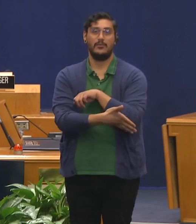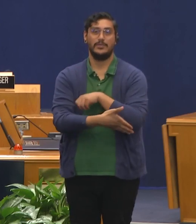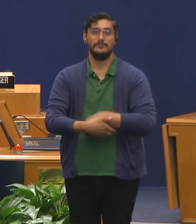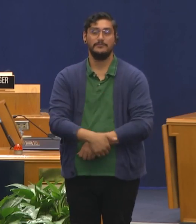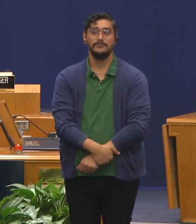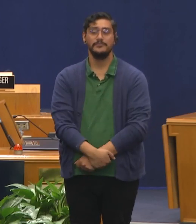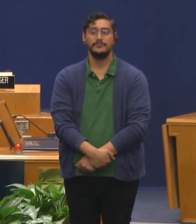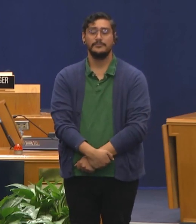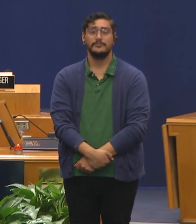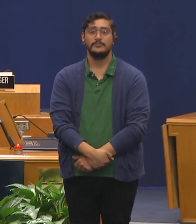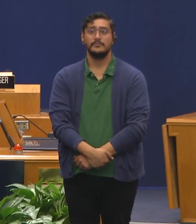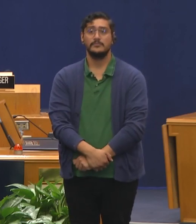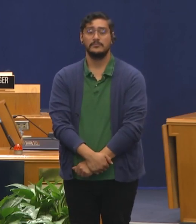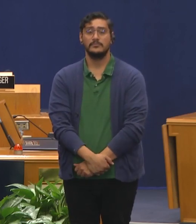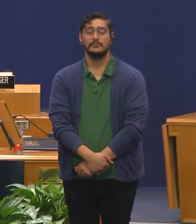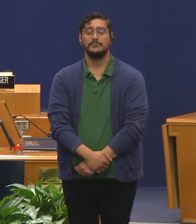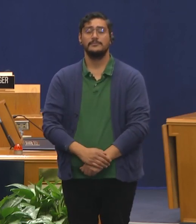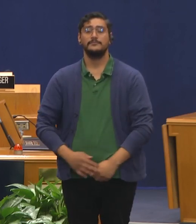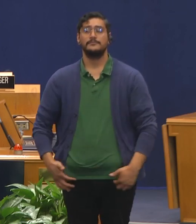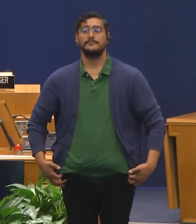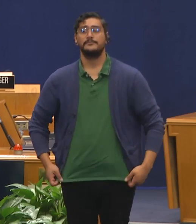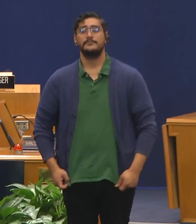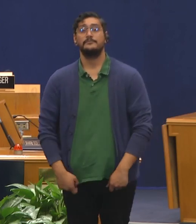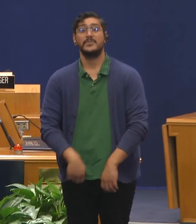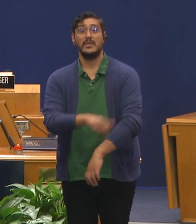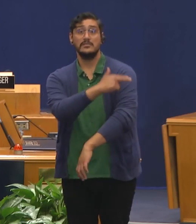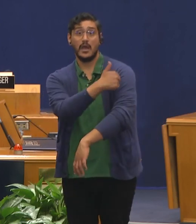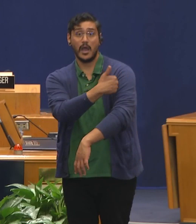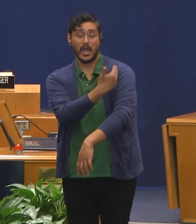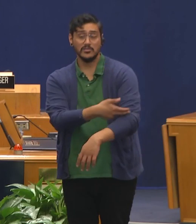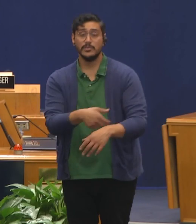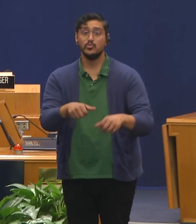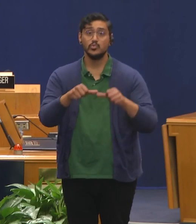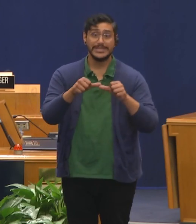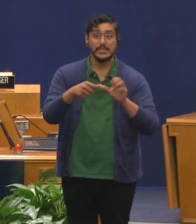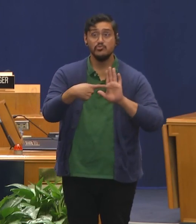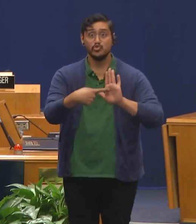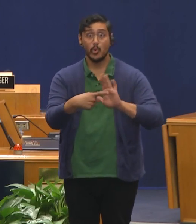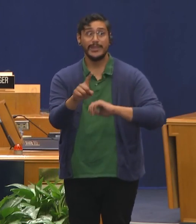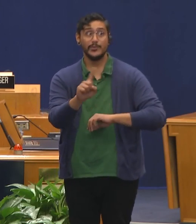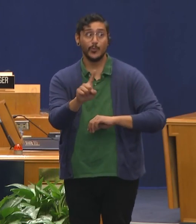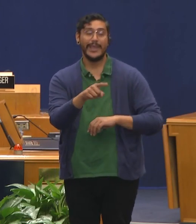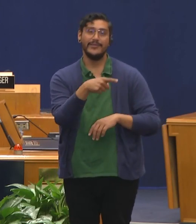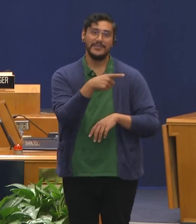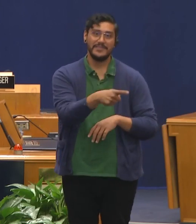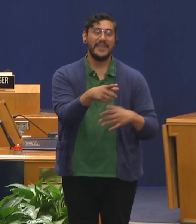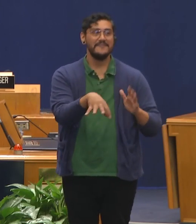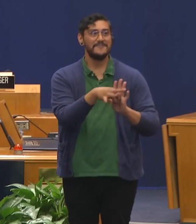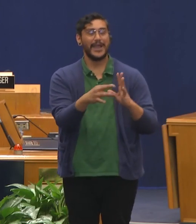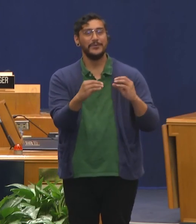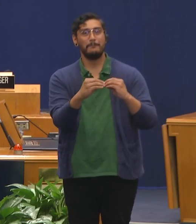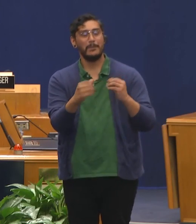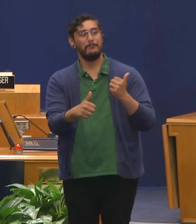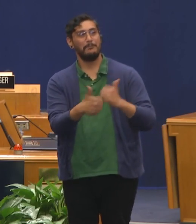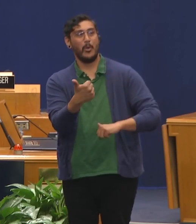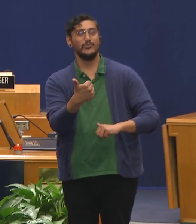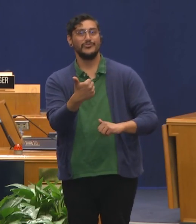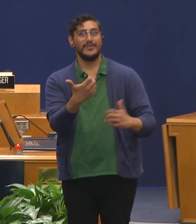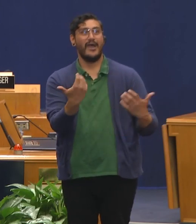Los hospitales continúan representando la mayoría de los sitios donde los trabajadores de salud están dando positivo,